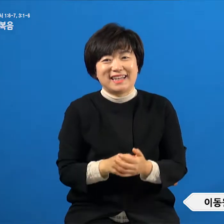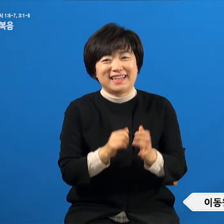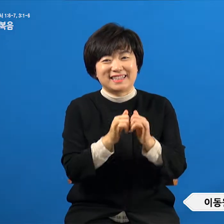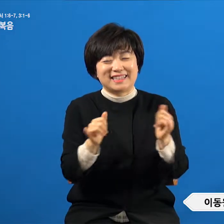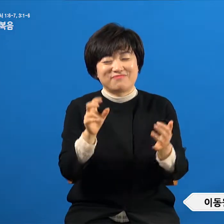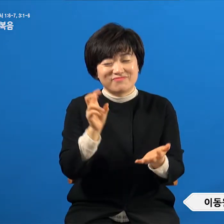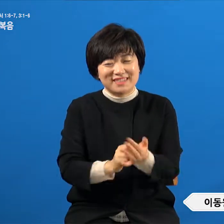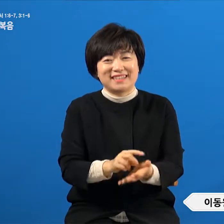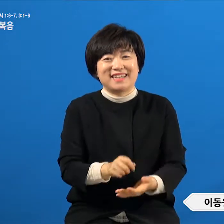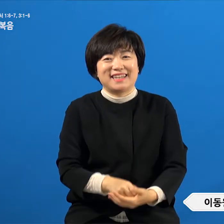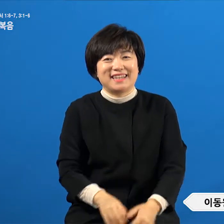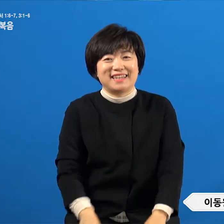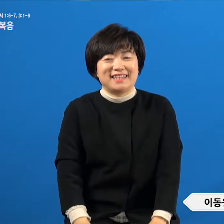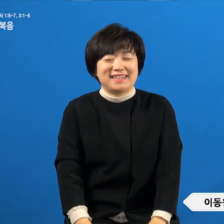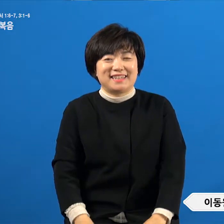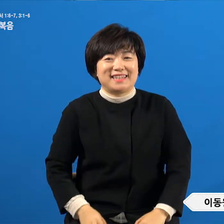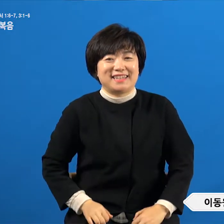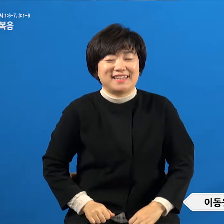네.